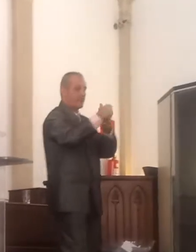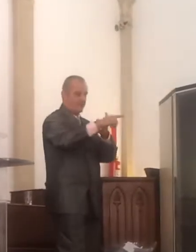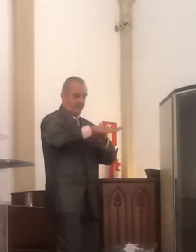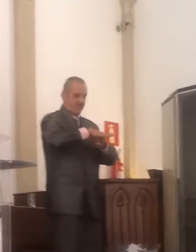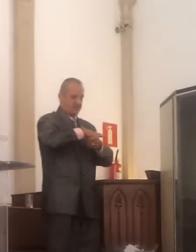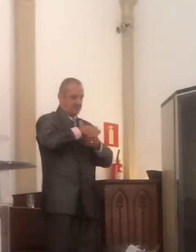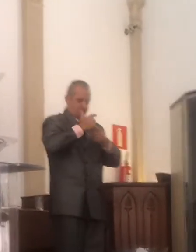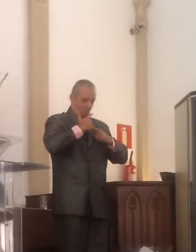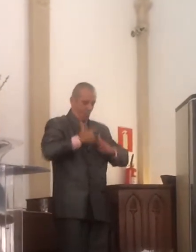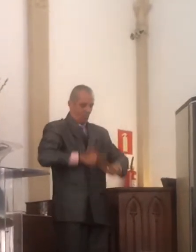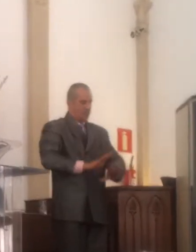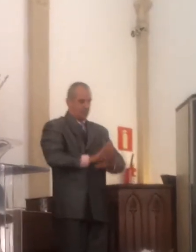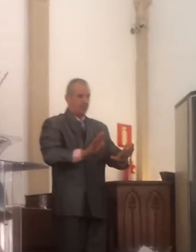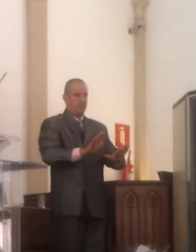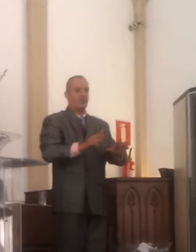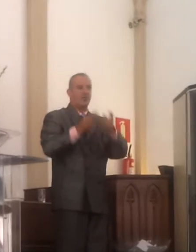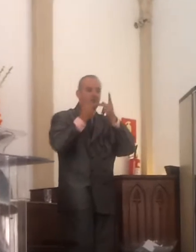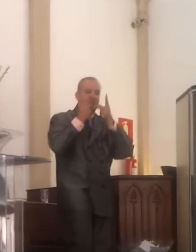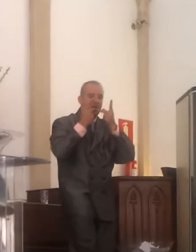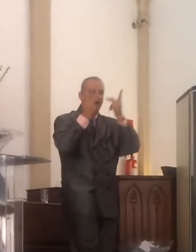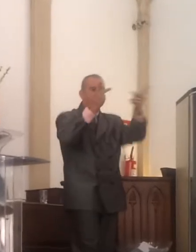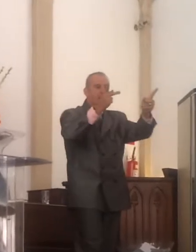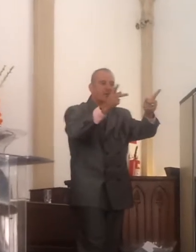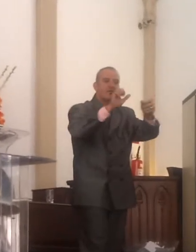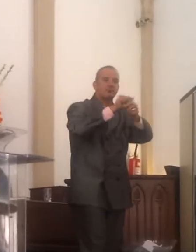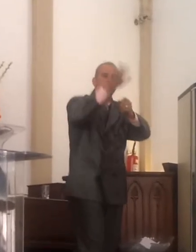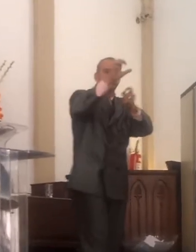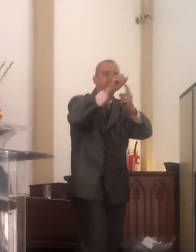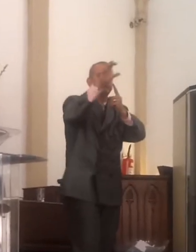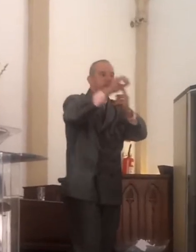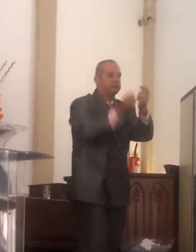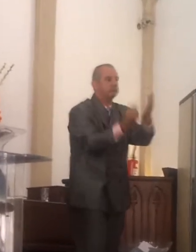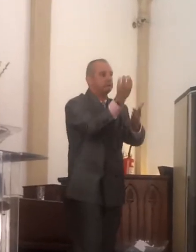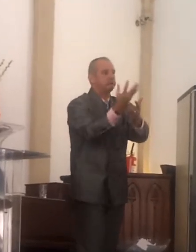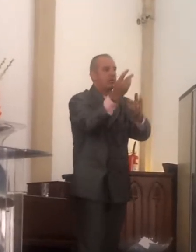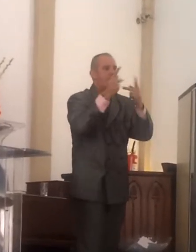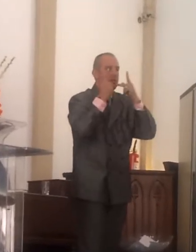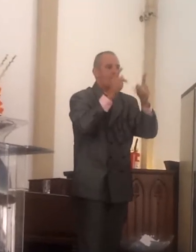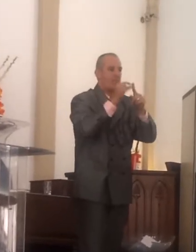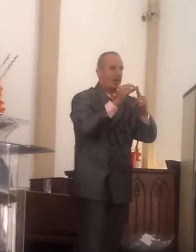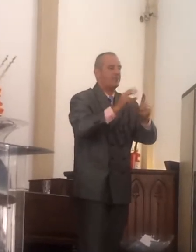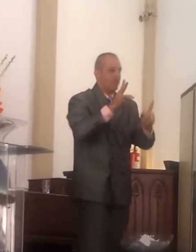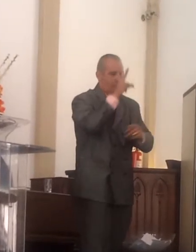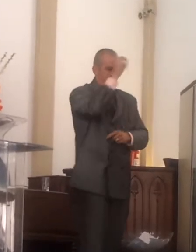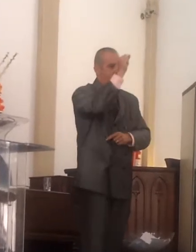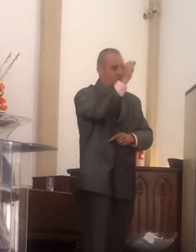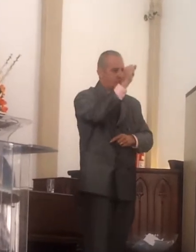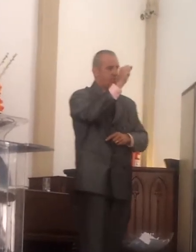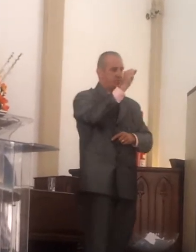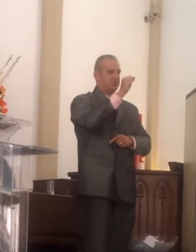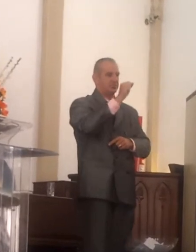apraz, e prosperará naquilo para que a designei. Meus irmãos,